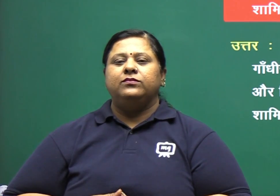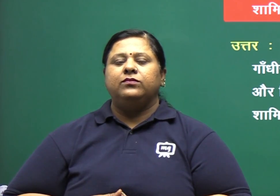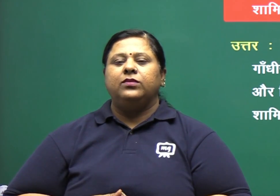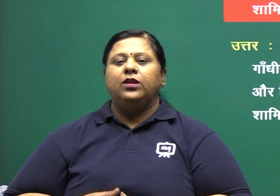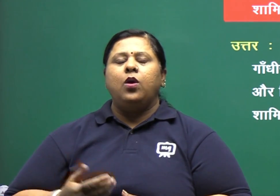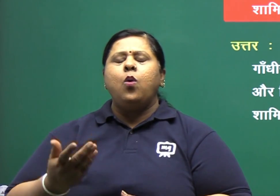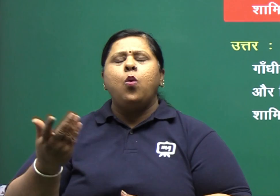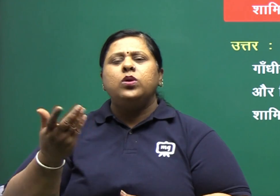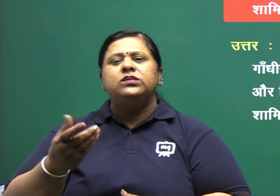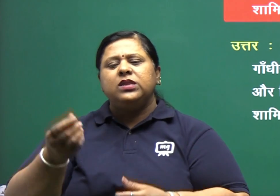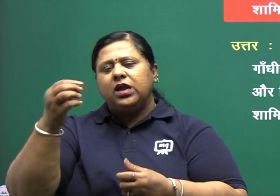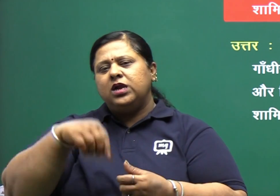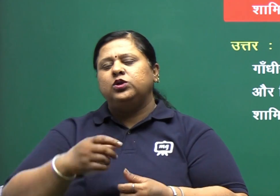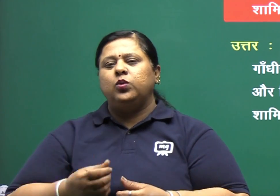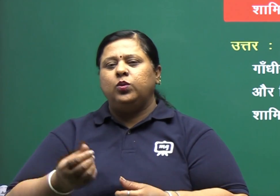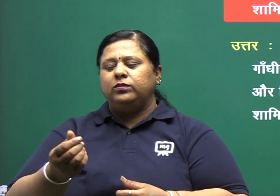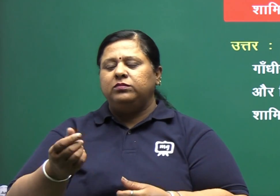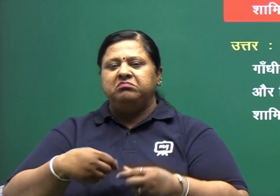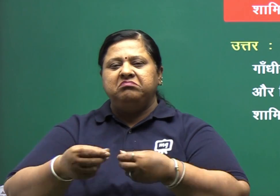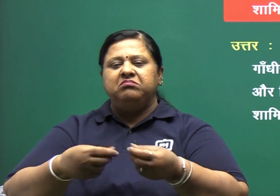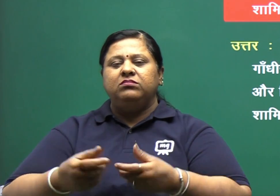कौन से खर्च को